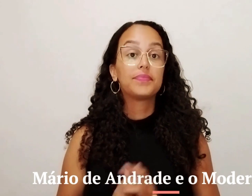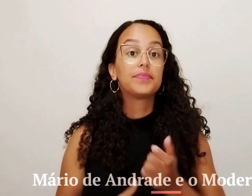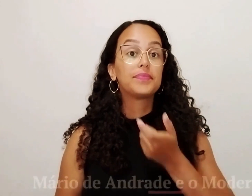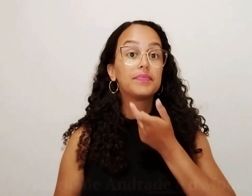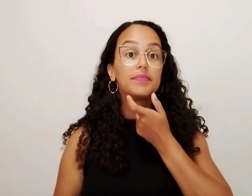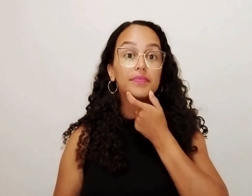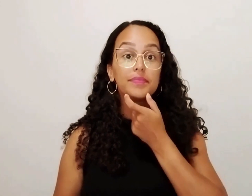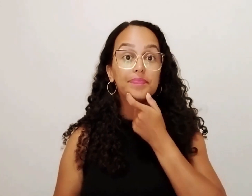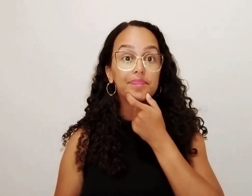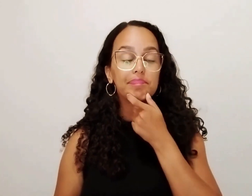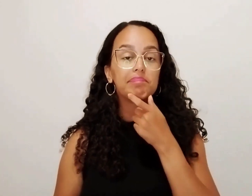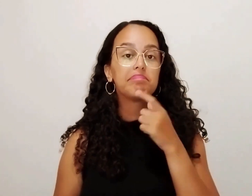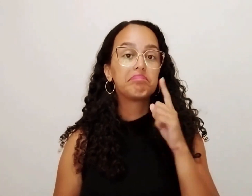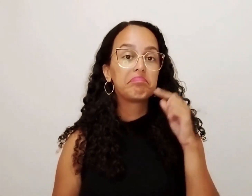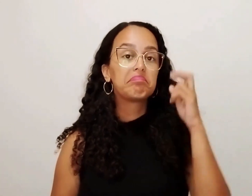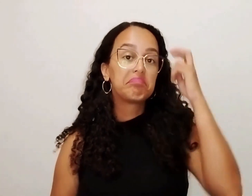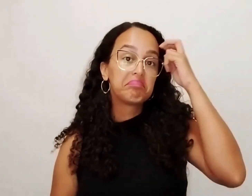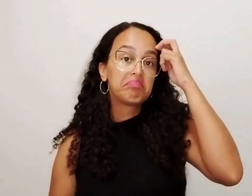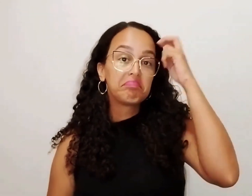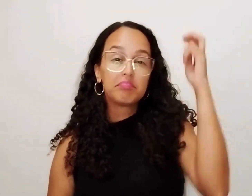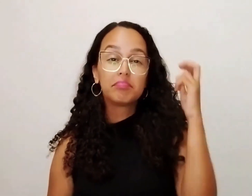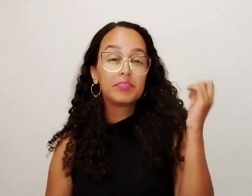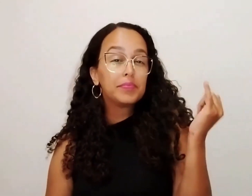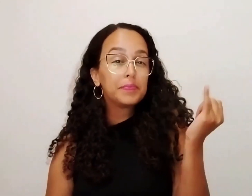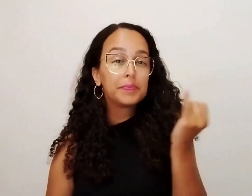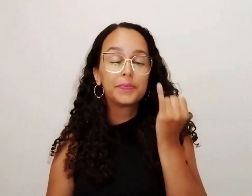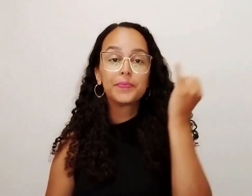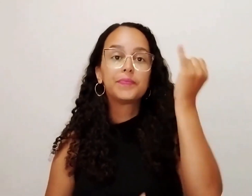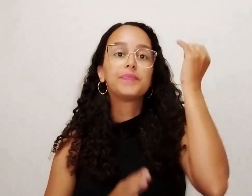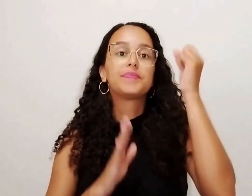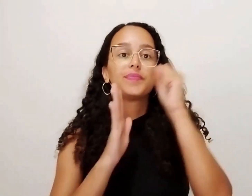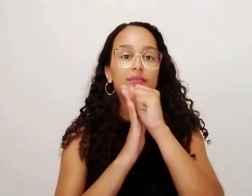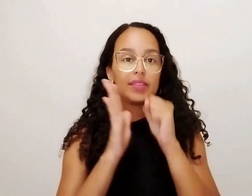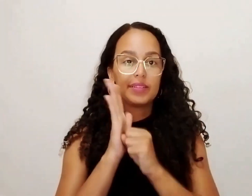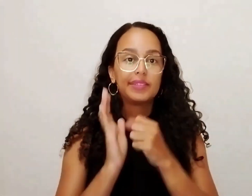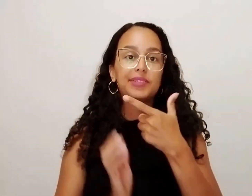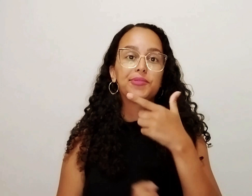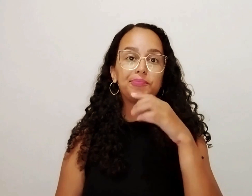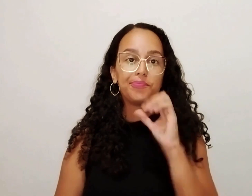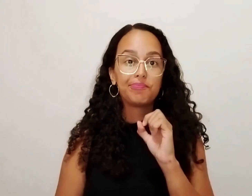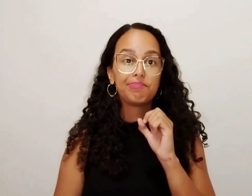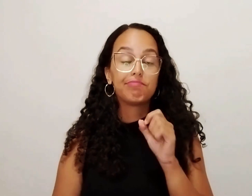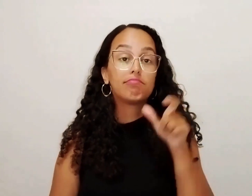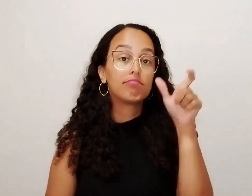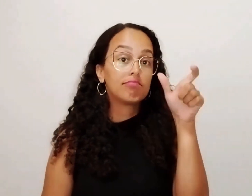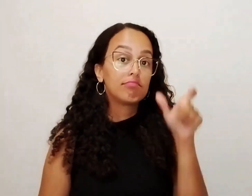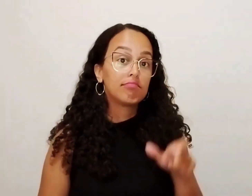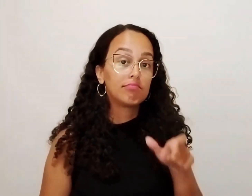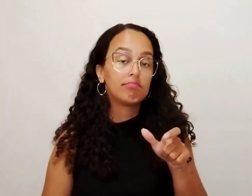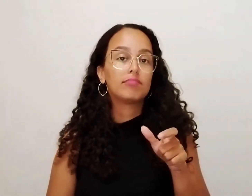romancista, cronista, musicólogo, fotógrafo e pesquisador do folclore